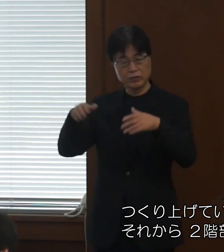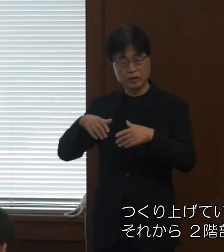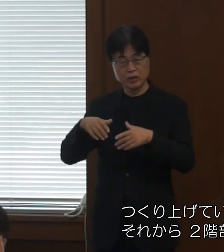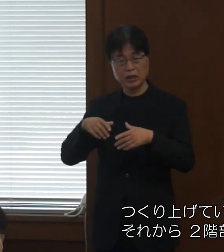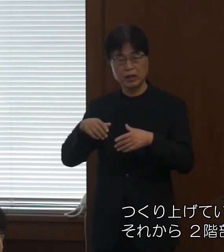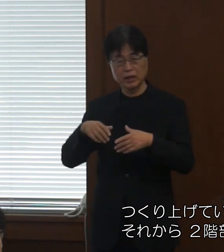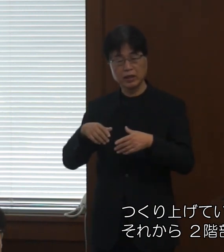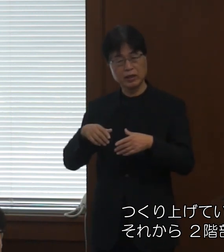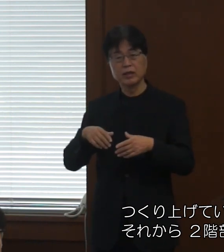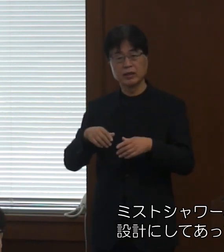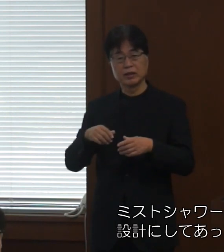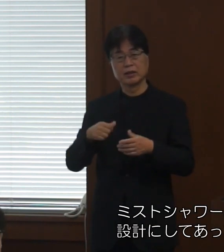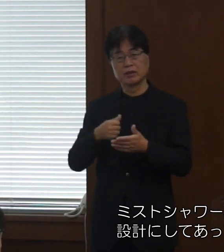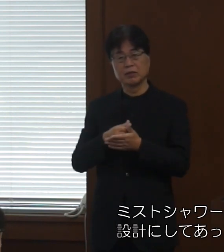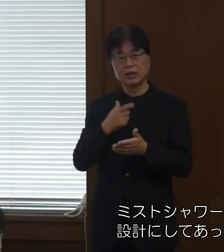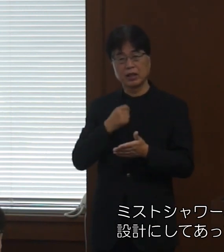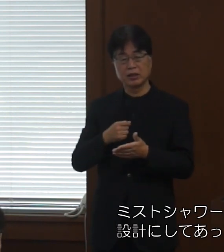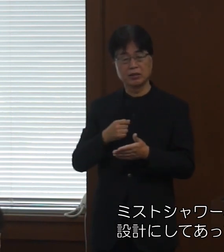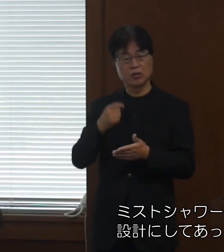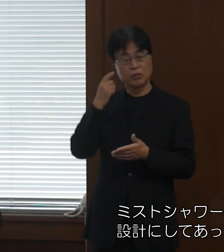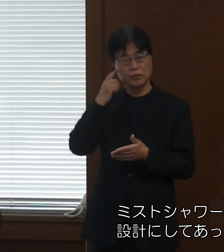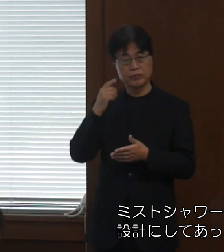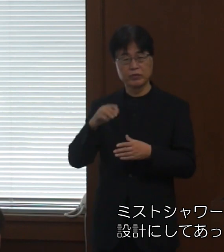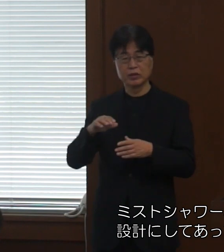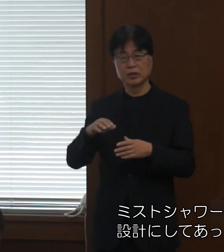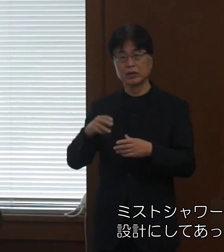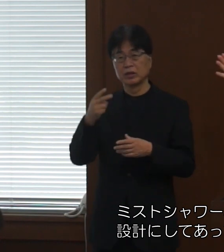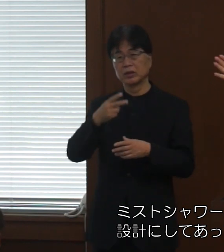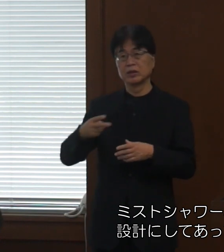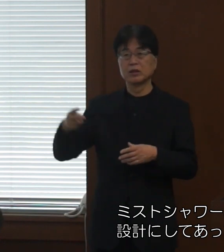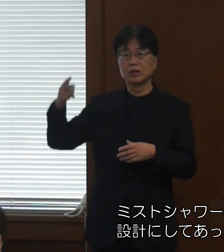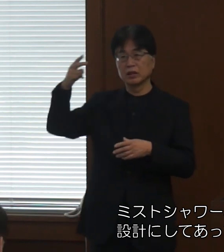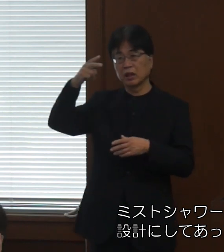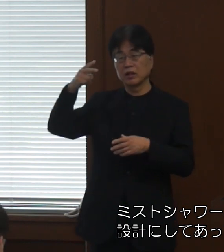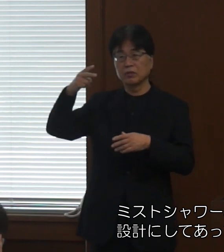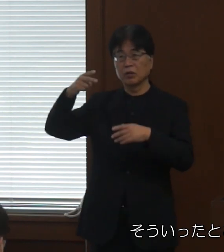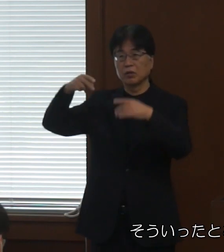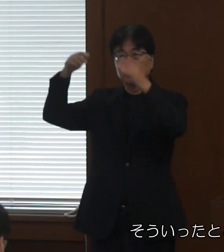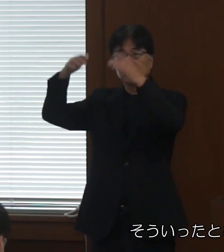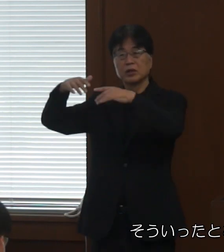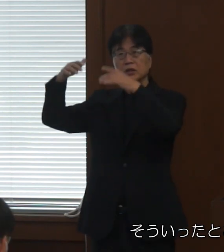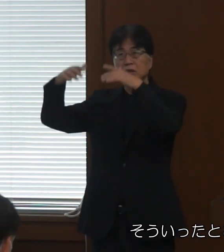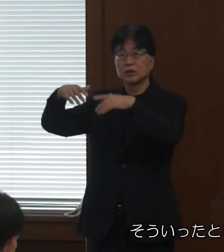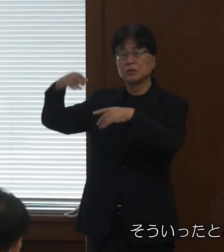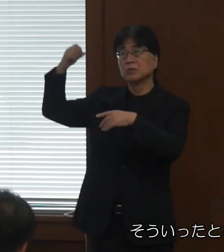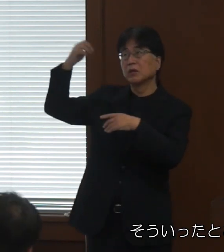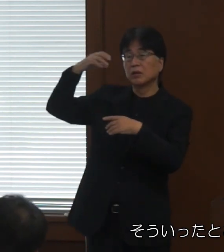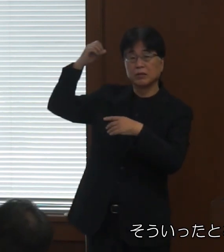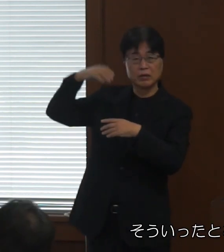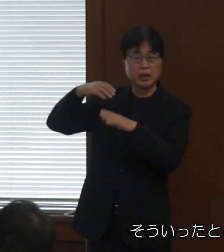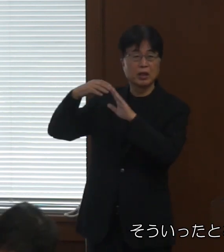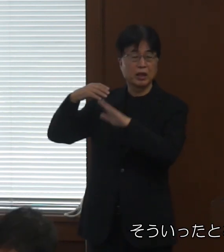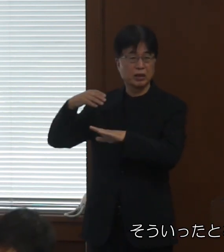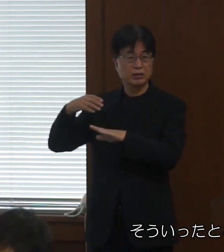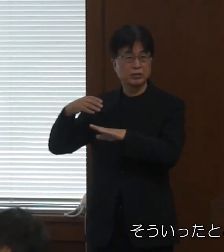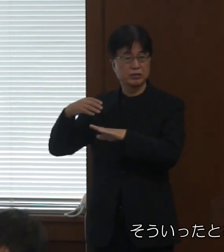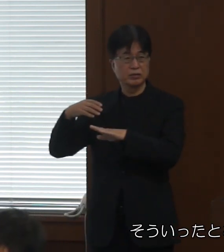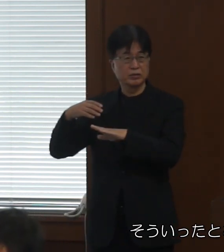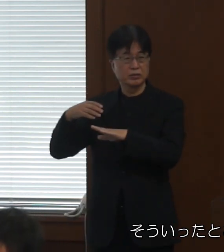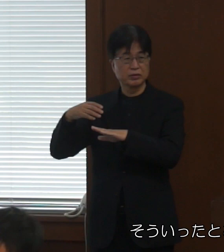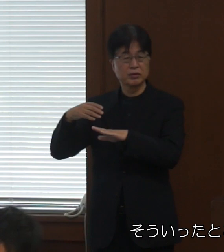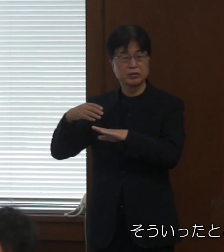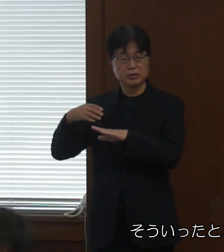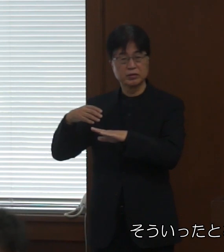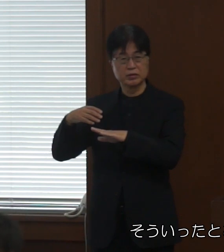部分にはですね水のシャワーみたいの出る設計にしてあってそういったところも含めてですねみんな